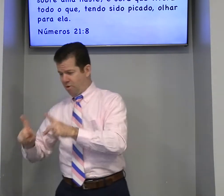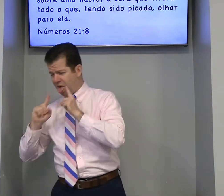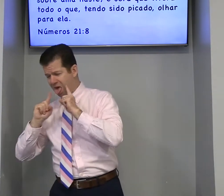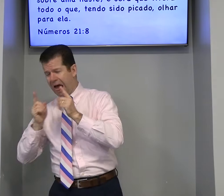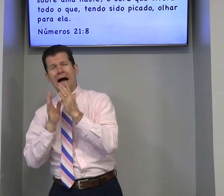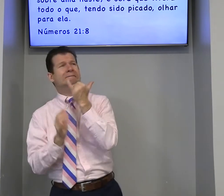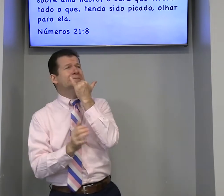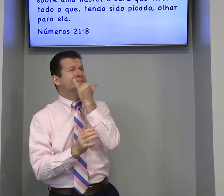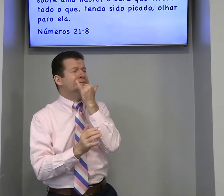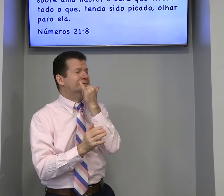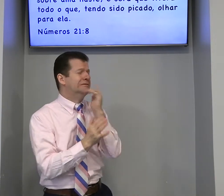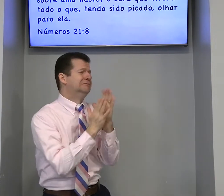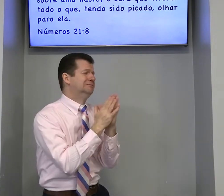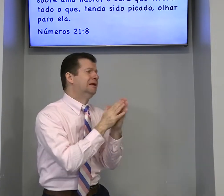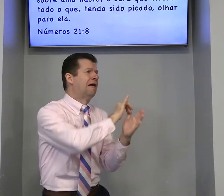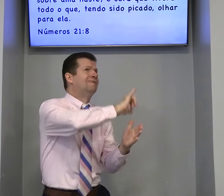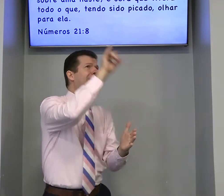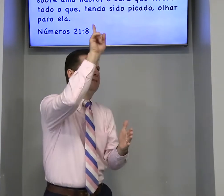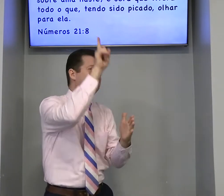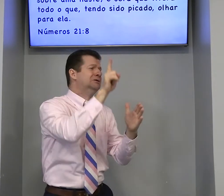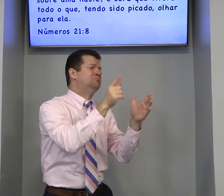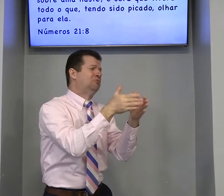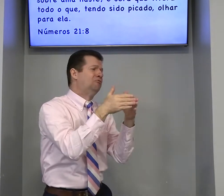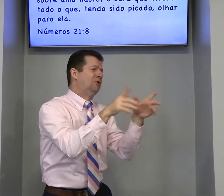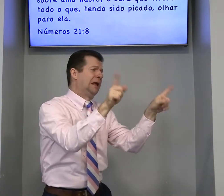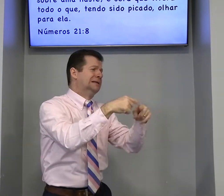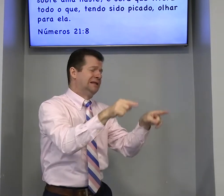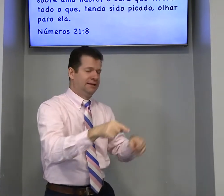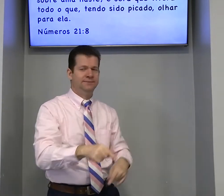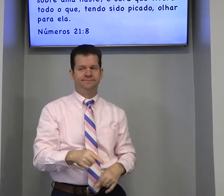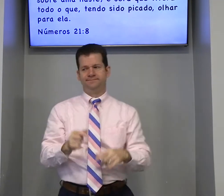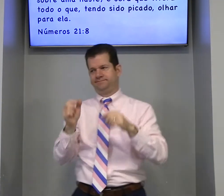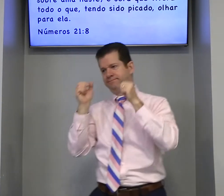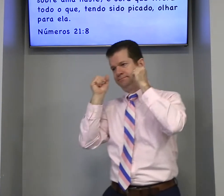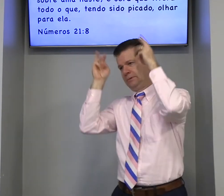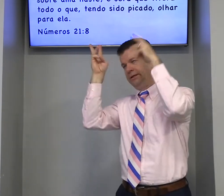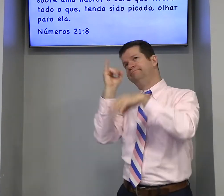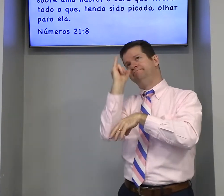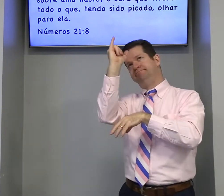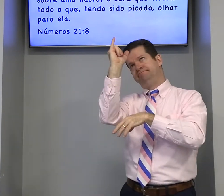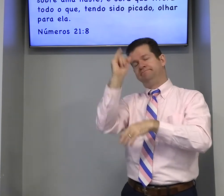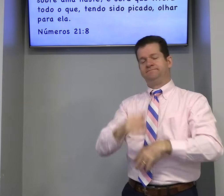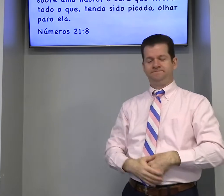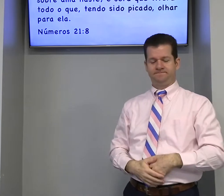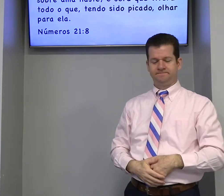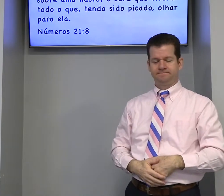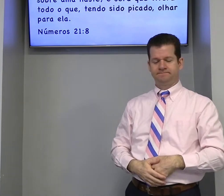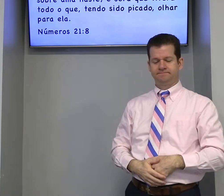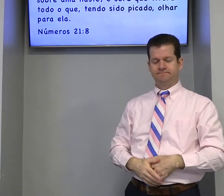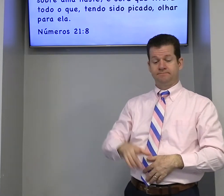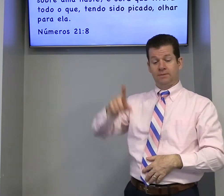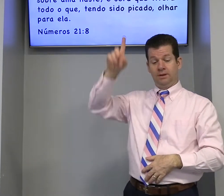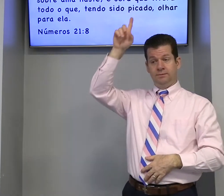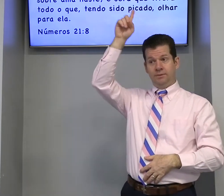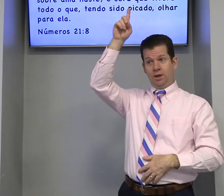O povo reclamava e pediu desculpa. E Moisés, por favor, fala para Deus para nos dar desculpa e